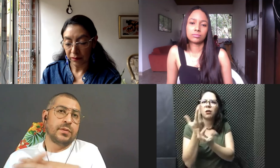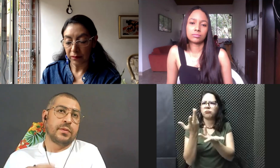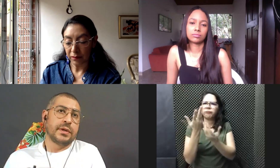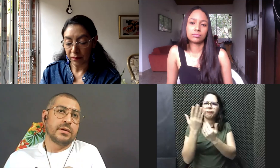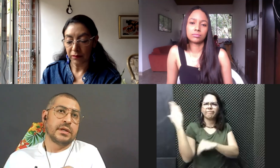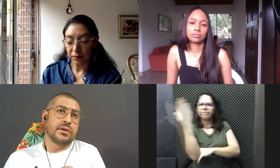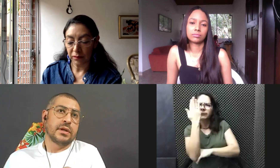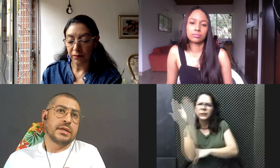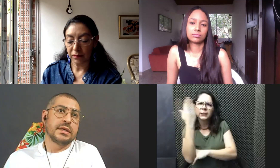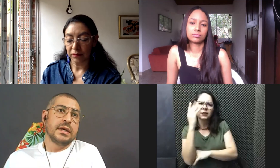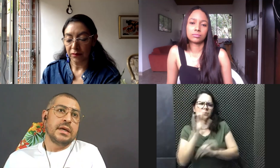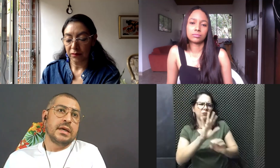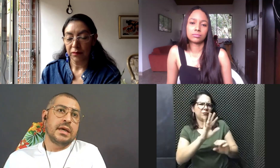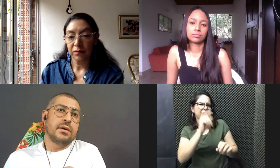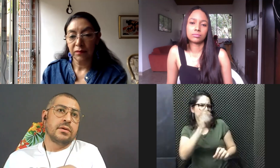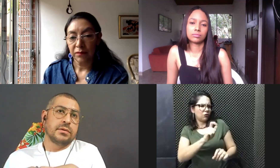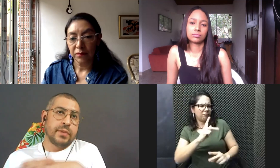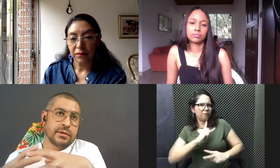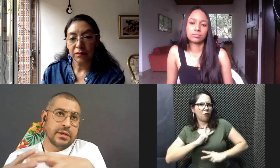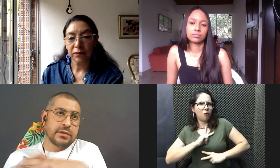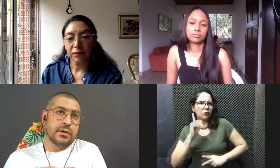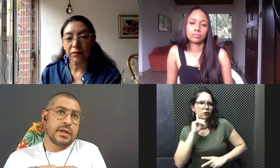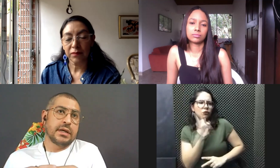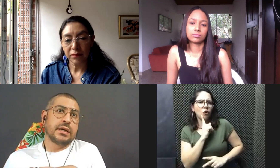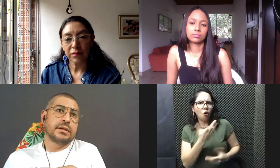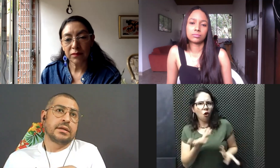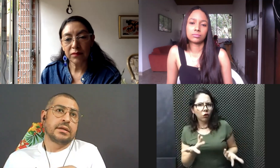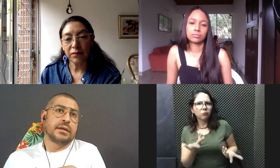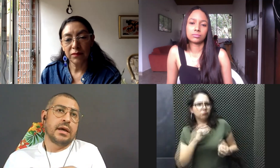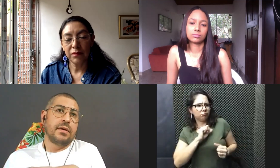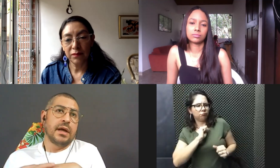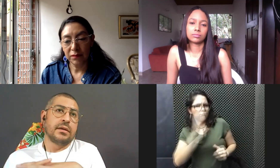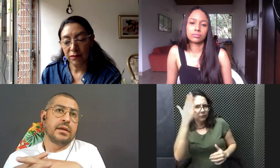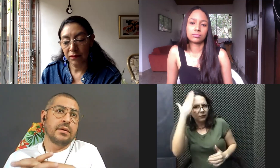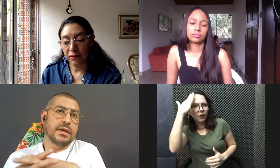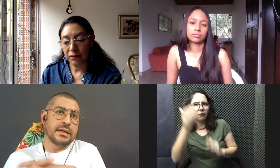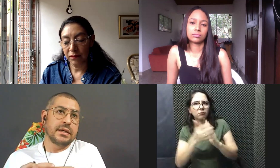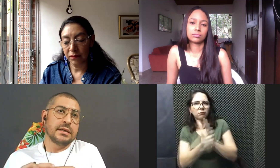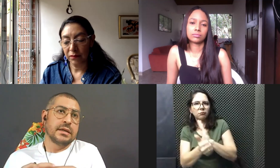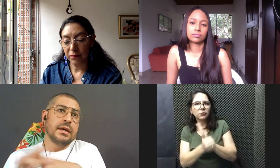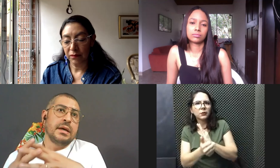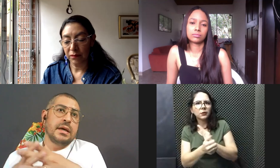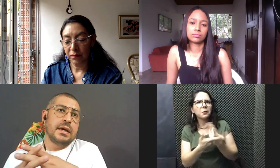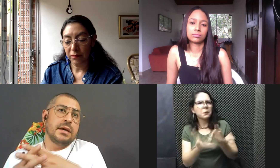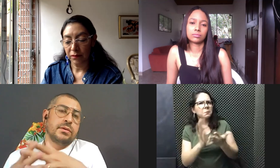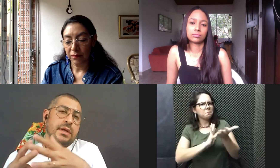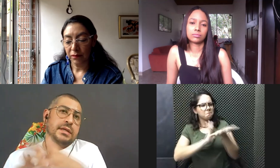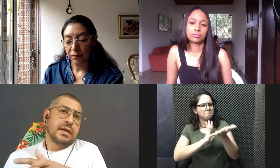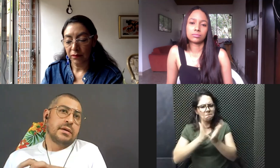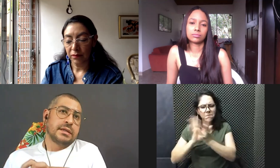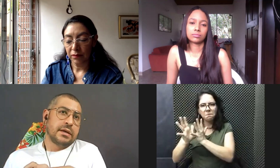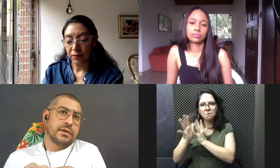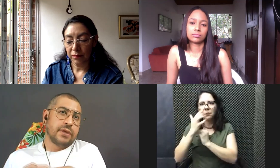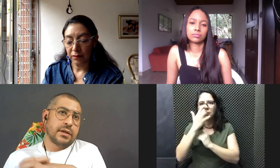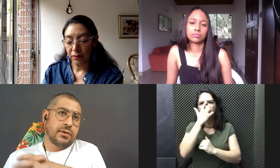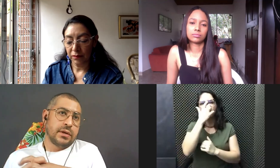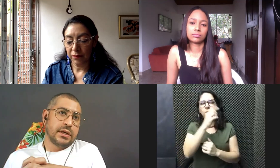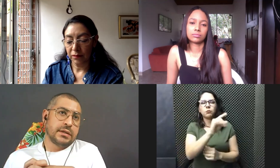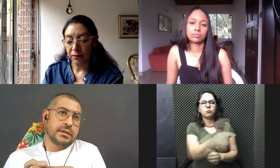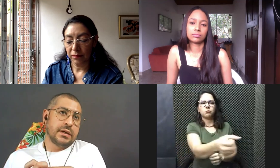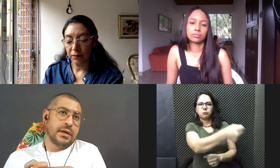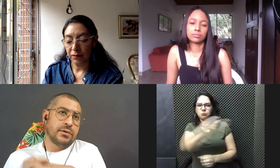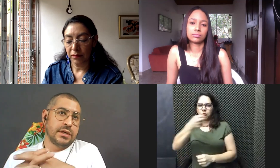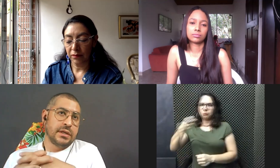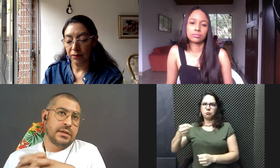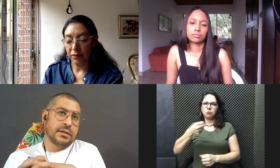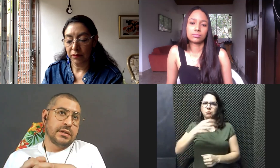hecho por personas sordas, y con personas sordas hablando en lengua de señas, y utilizaron estos